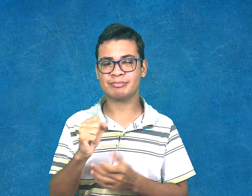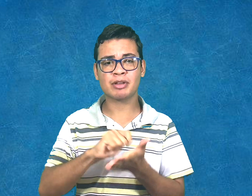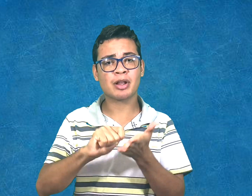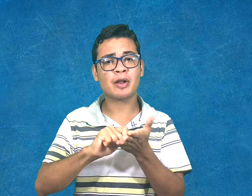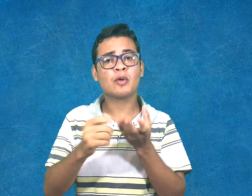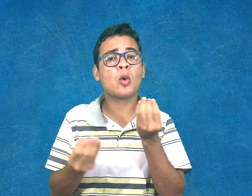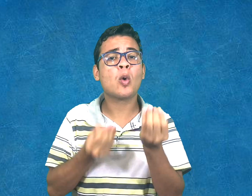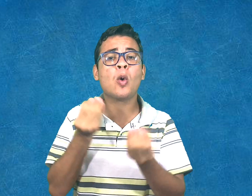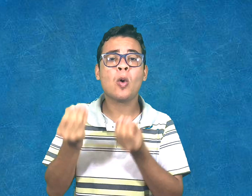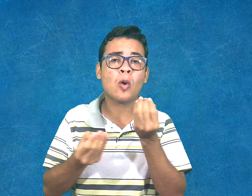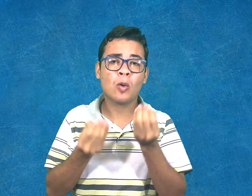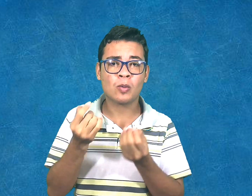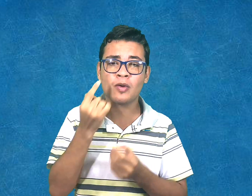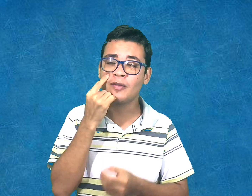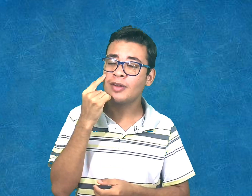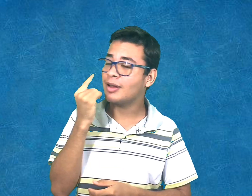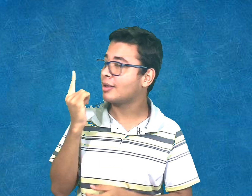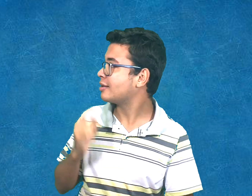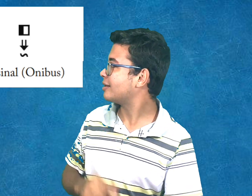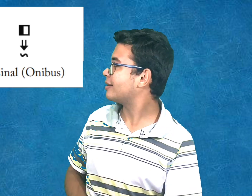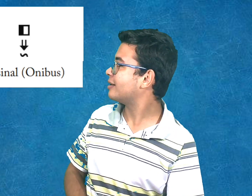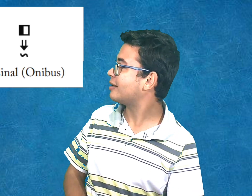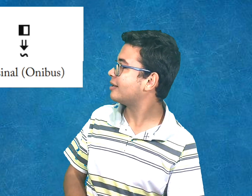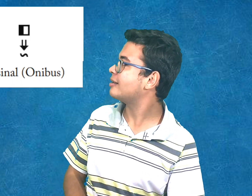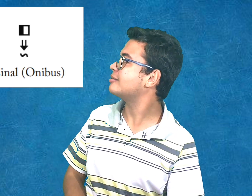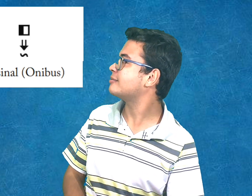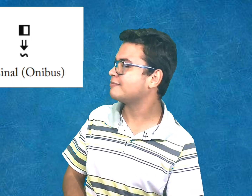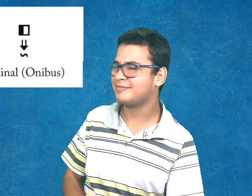no ônibus? Eu escrevo dessa forma. Fácil, não é mesmo?